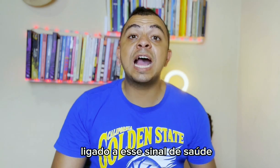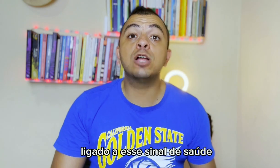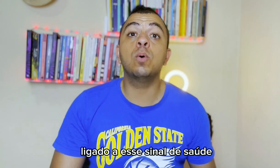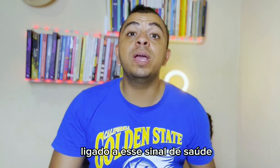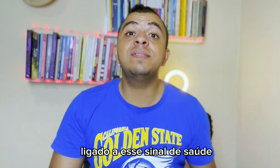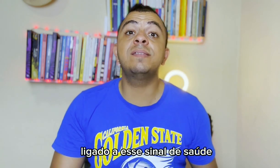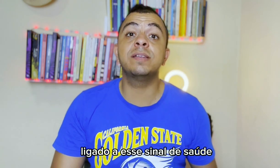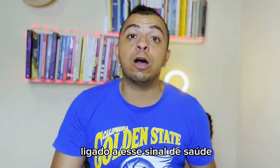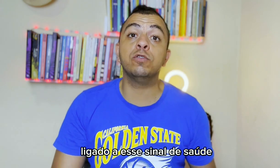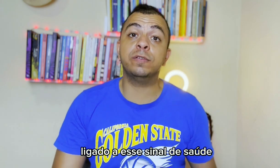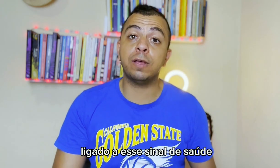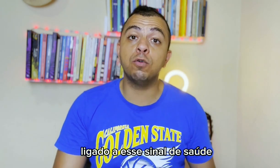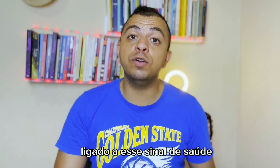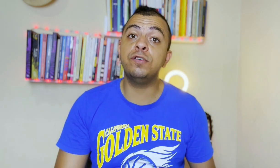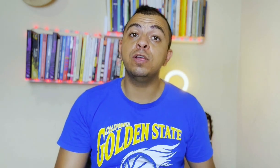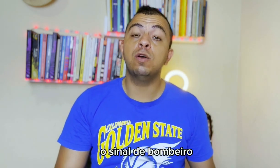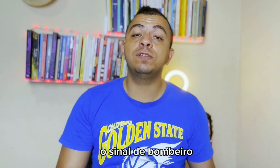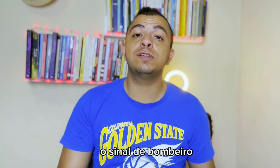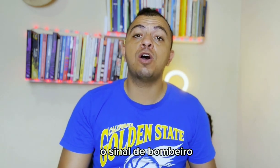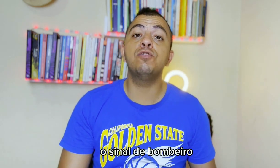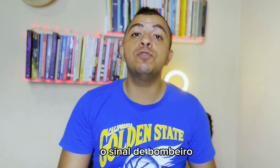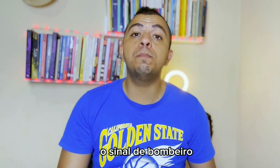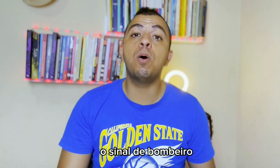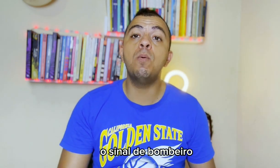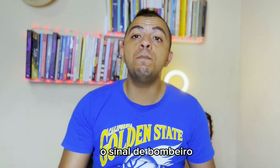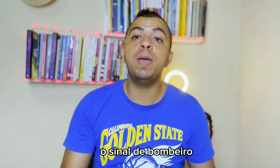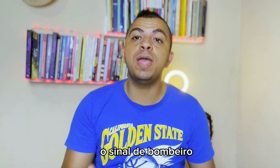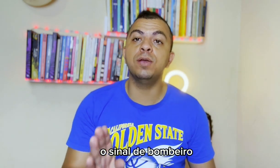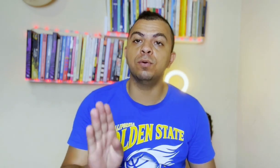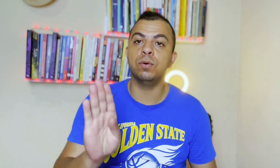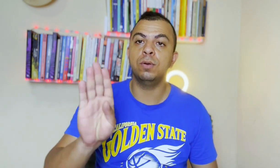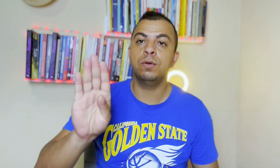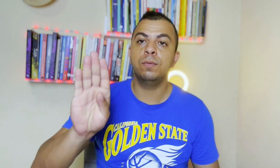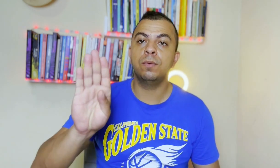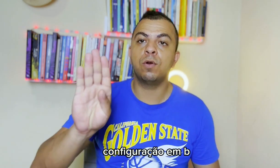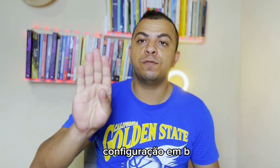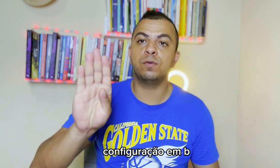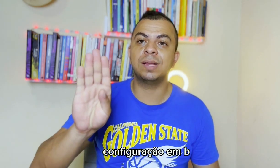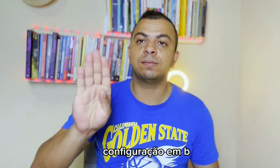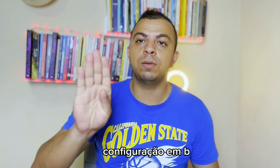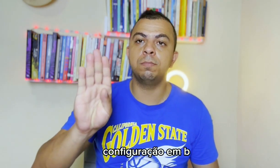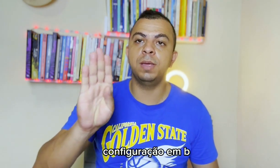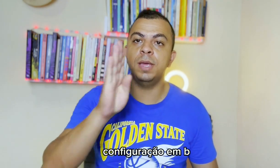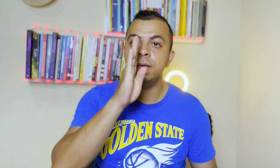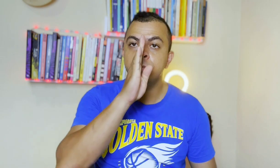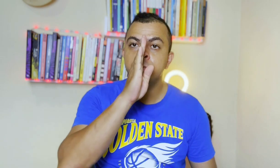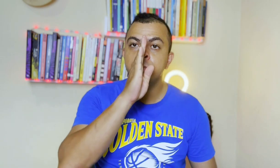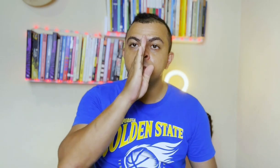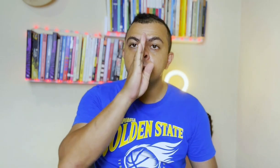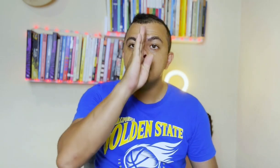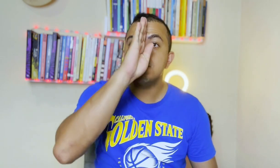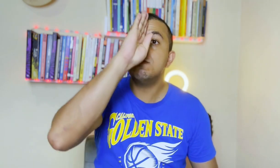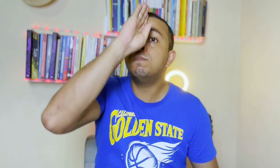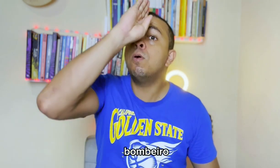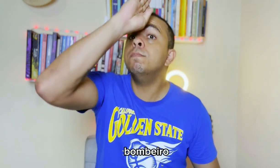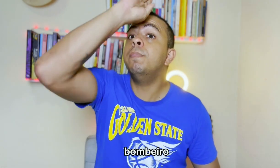Ligado a esse sinal de saúde, o sinal de bombeiro. Configuração em B,